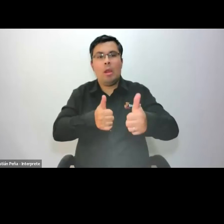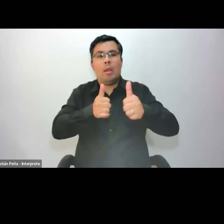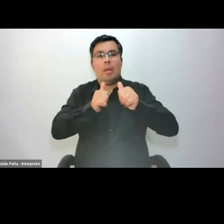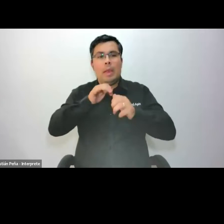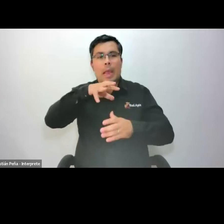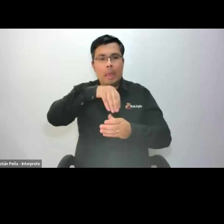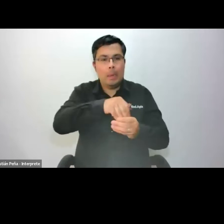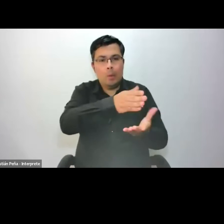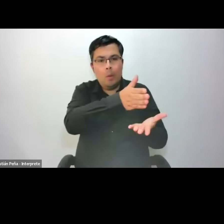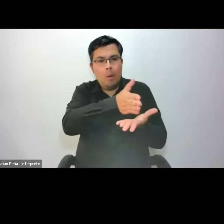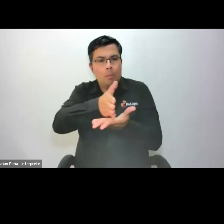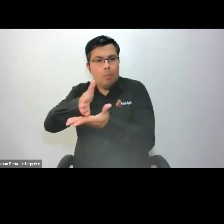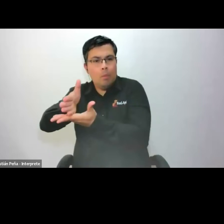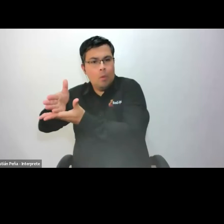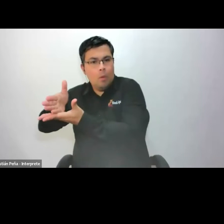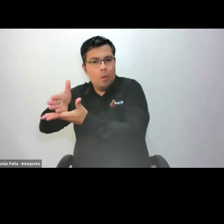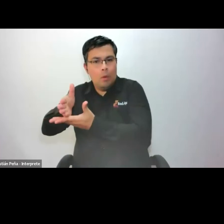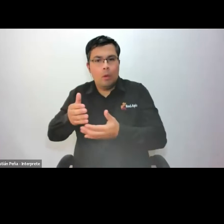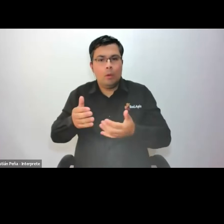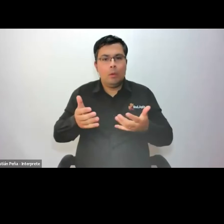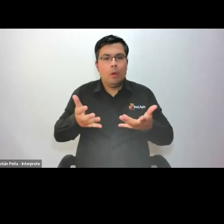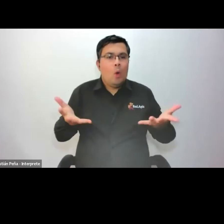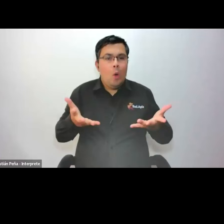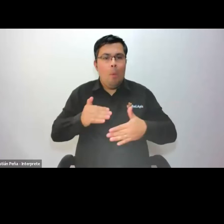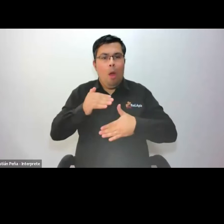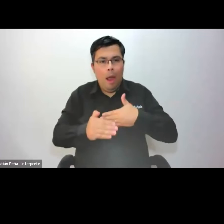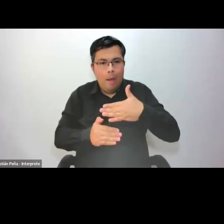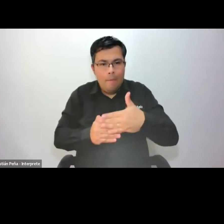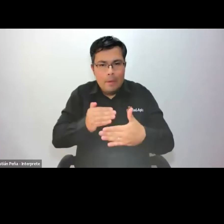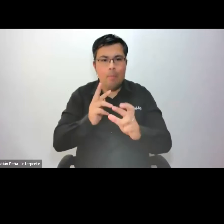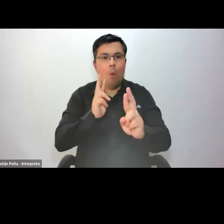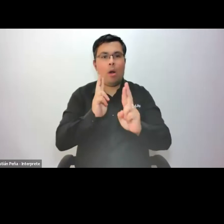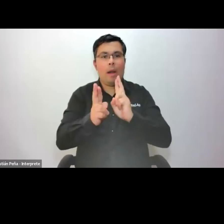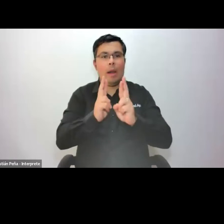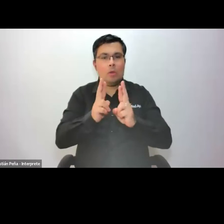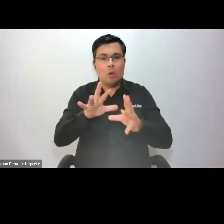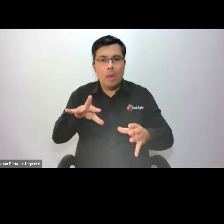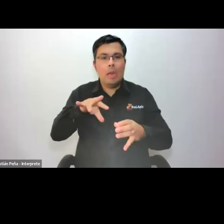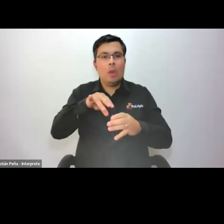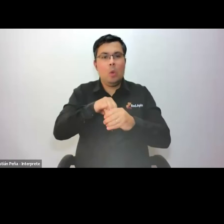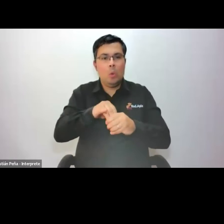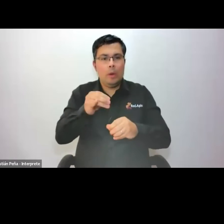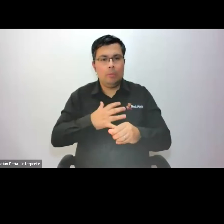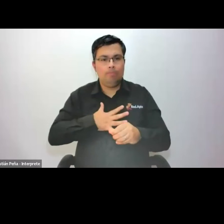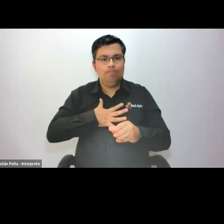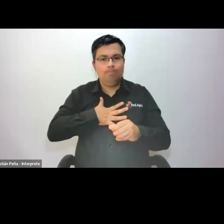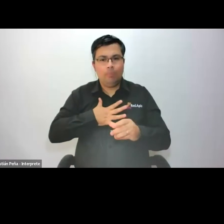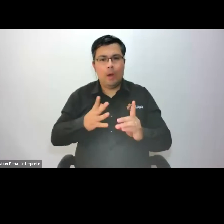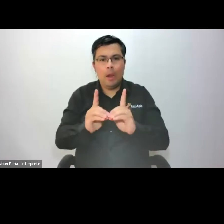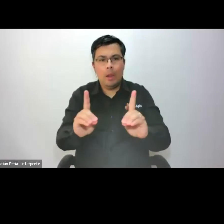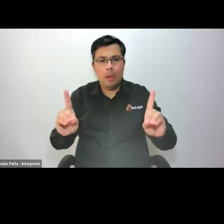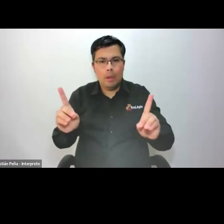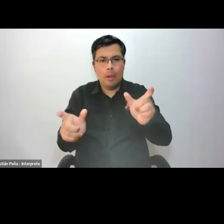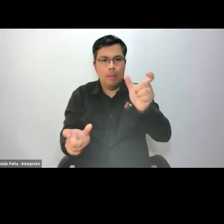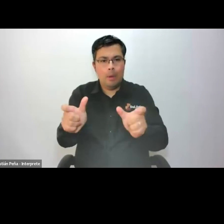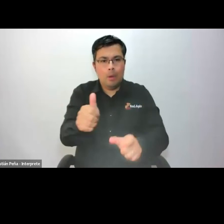cómo avanzamos en relaciones inclusivas que, por supuesto, sean sensibles a la diversidad de las y los estudiantes que